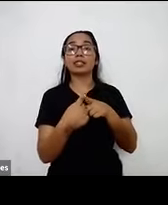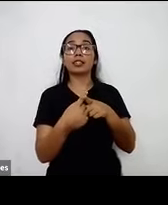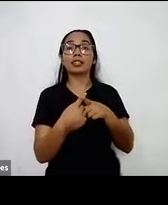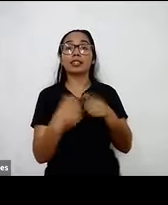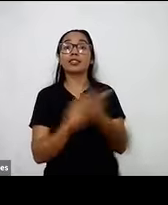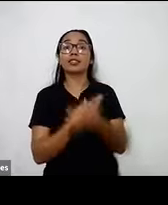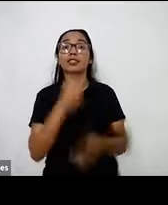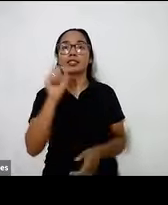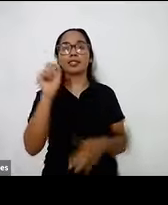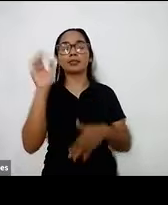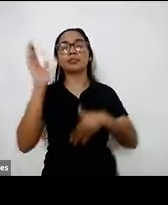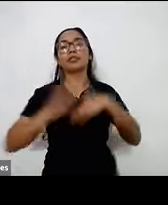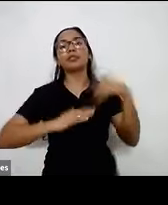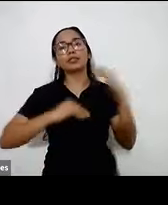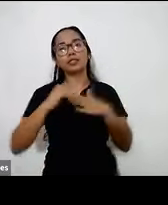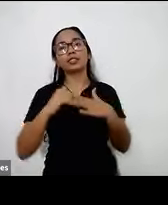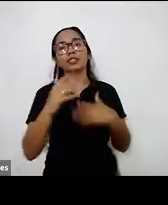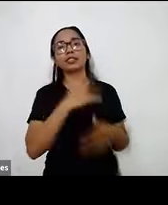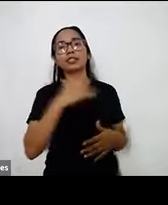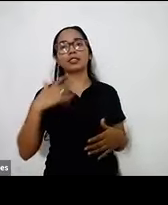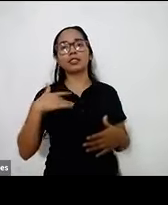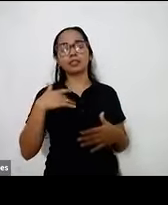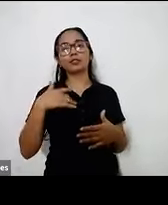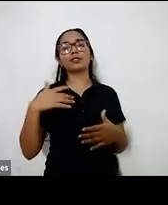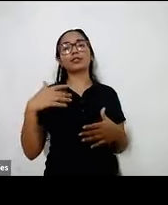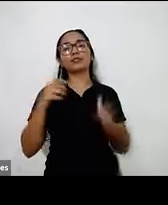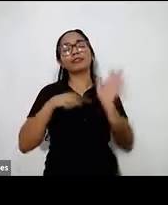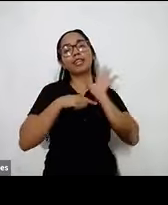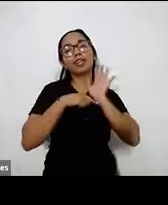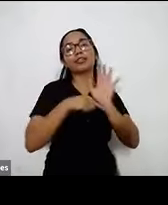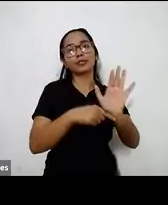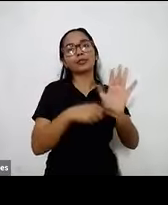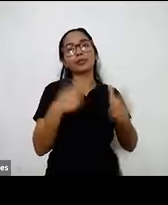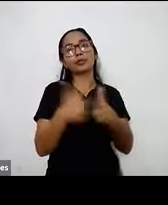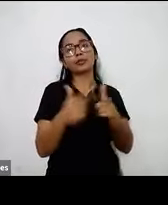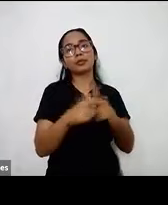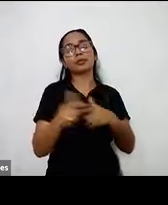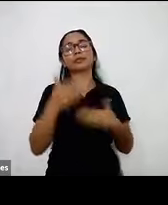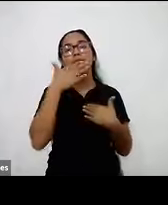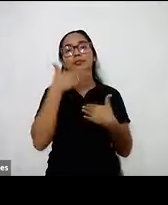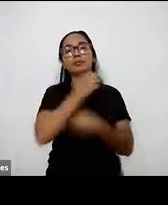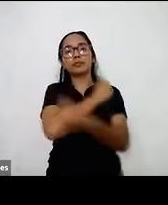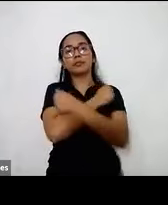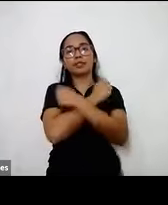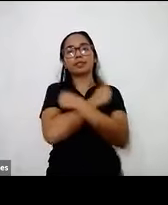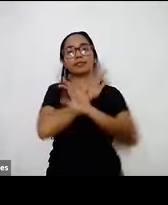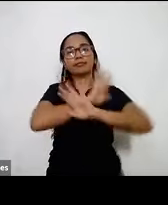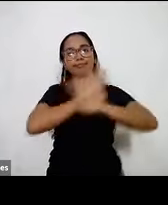não podem ser tratados como inimigos. Valeu, um beijo, vamos continuar a organizar a esperança. Valeu, tchau, tchau.